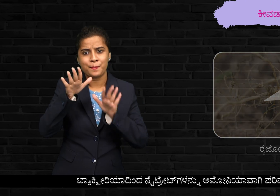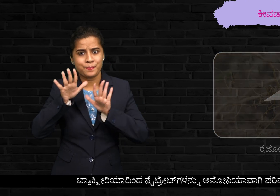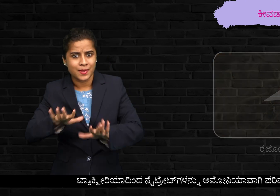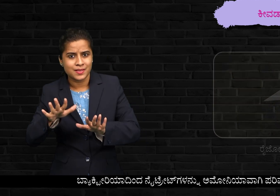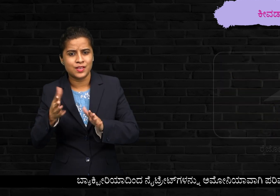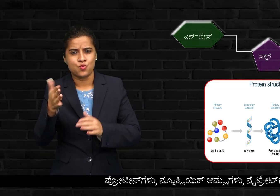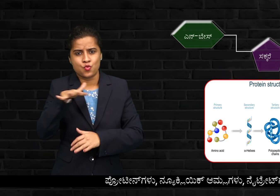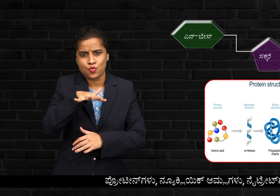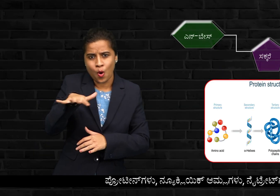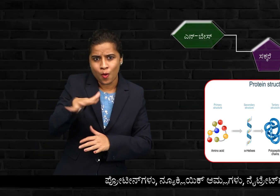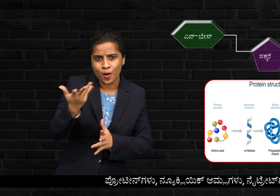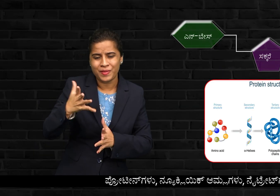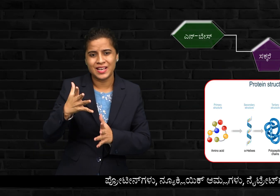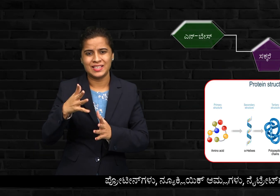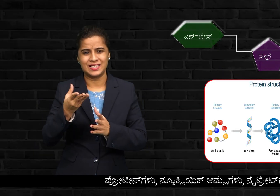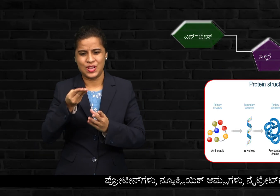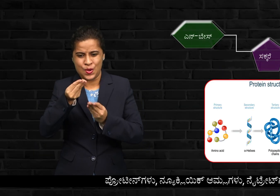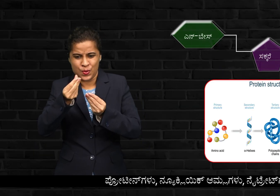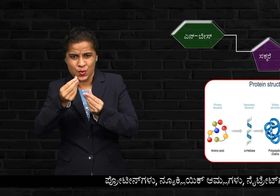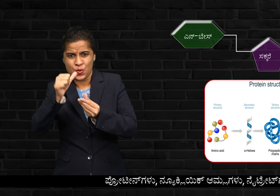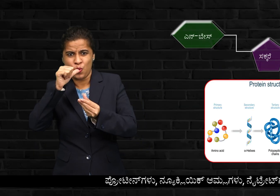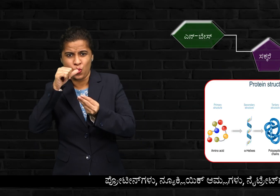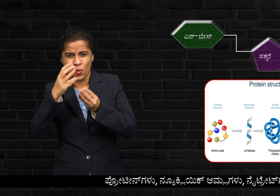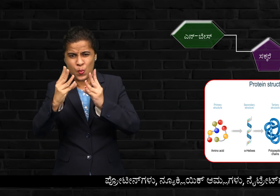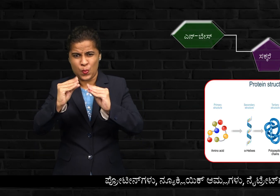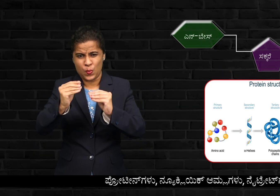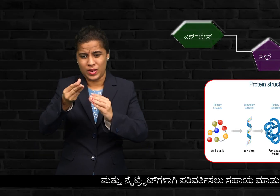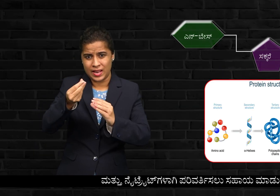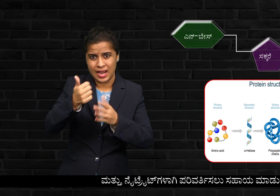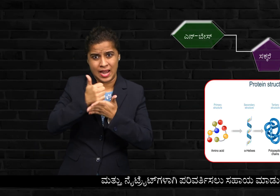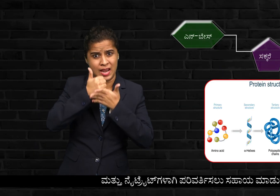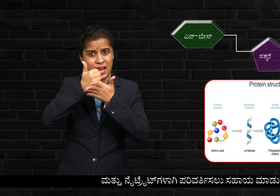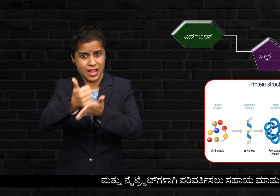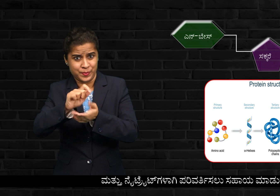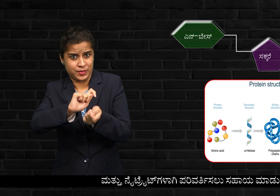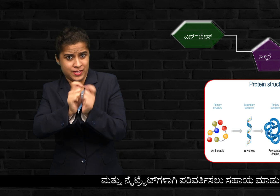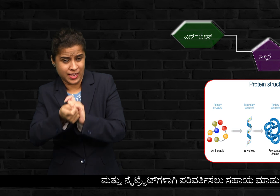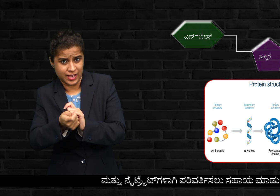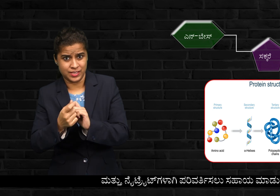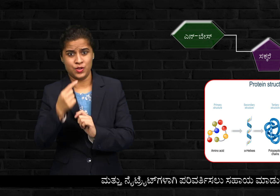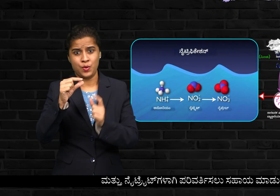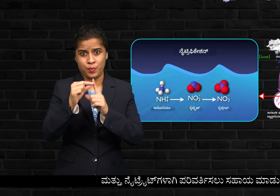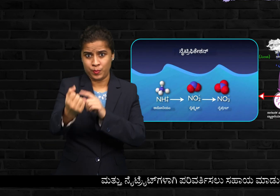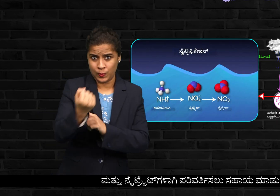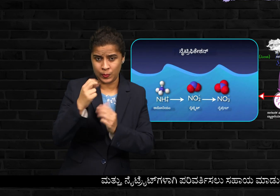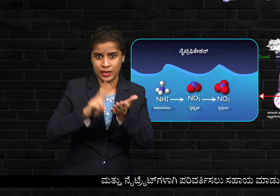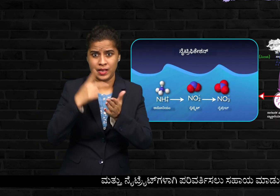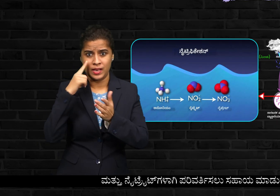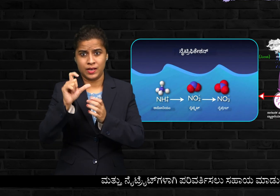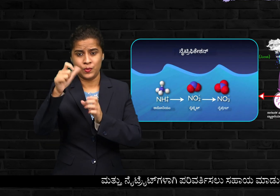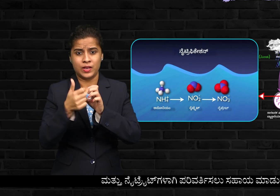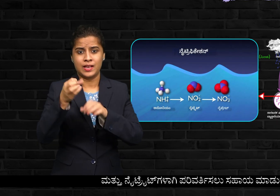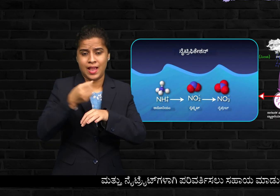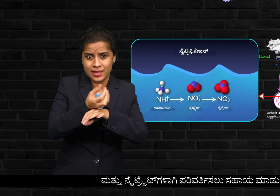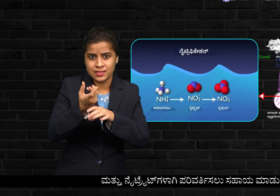ಅಮೋನಿಯಾವಾಗಿ ಪರಿವರ್ತಿಸುವುದು ಪ್ರೋಟೀನ್ಗಳು, ನ್ಯೂಕ್ಲಿಯಿಕ್ ಆಮ್ಲಗಳು, ನೈಟ್ರೇಟ್ಗಳು ಮತ್ತು ನೈಟ್ರೈಟ್ಗಳಾಗಿ ಪರಿವರ್ತಿಸಲು ಸಹಾಯ ಮಾಡುತ್ತೆ.